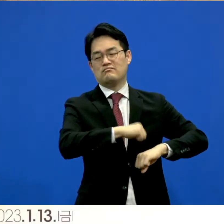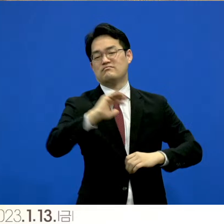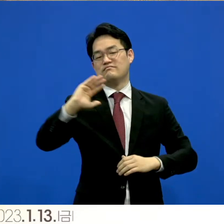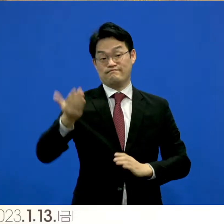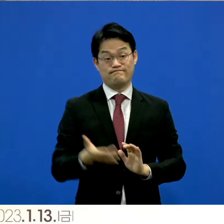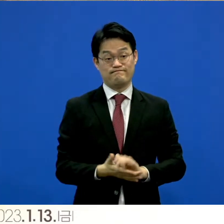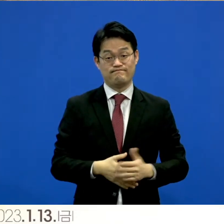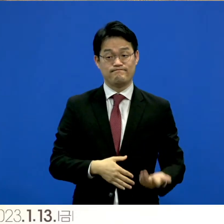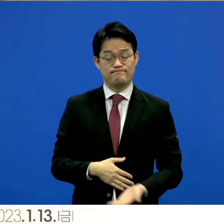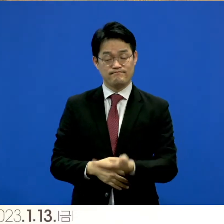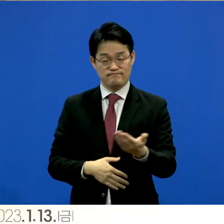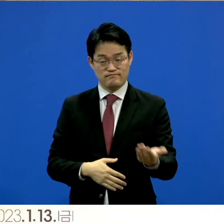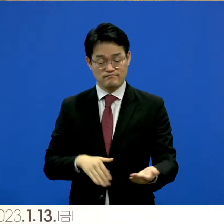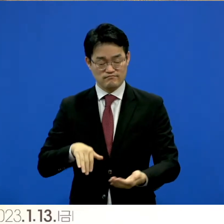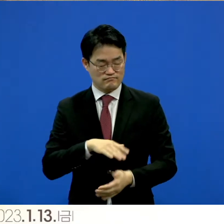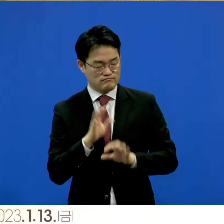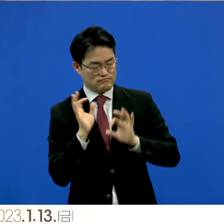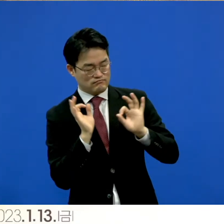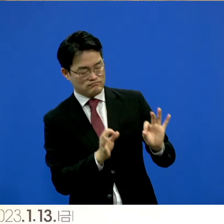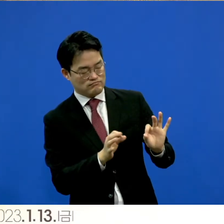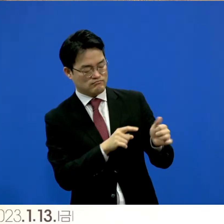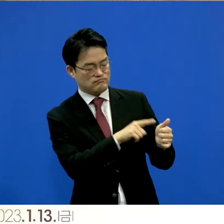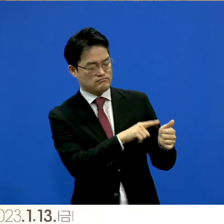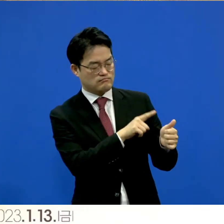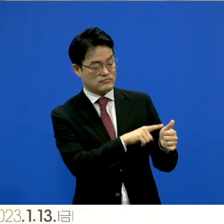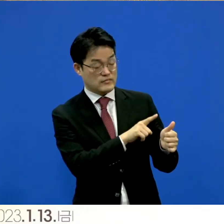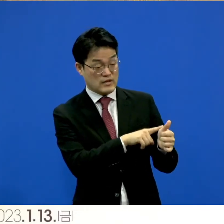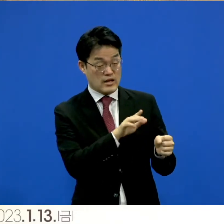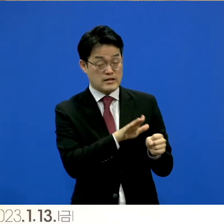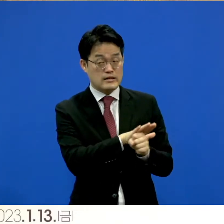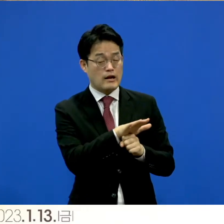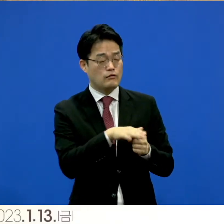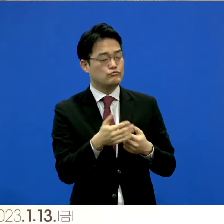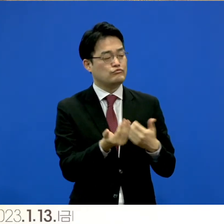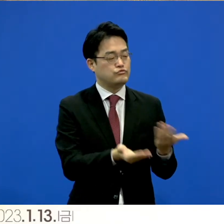이게 인간적으로 보면 사랑받을 만한 모습이 1%도 없습니다.